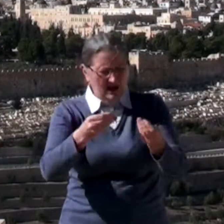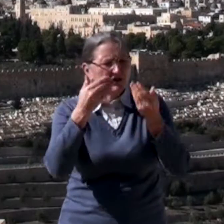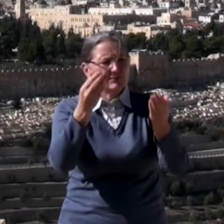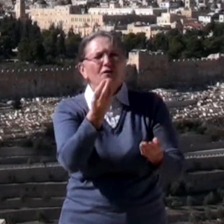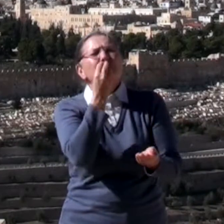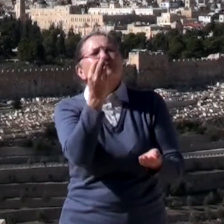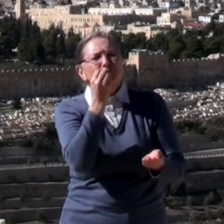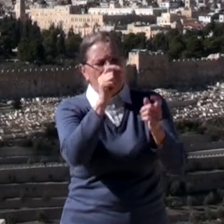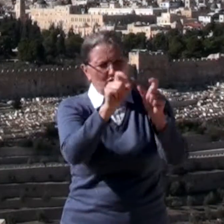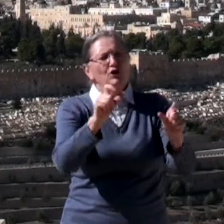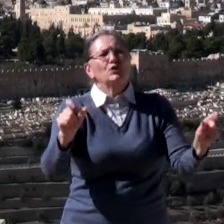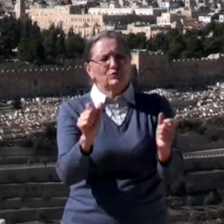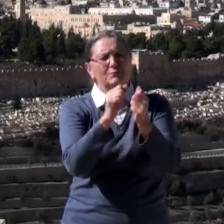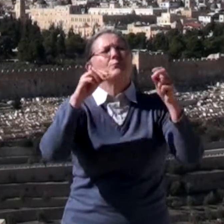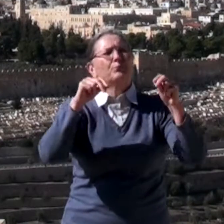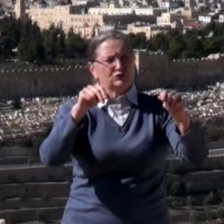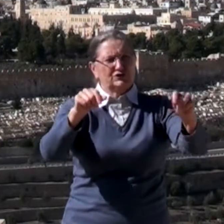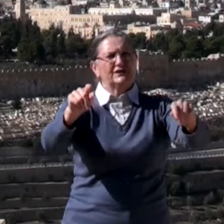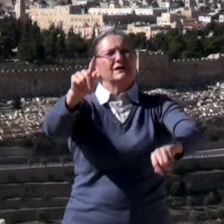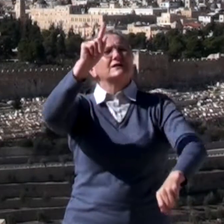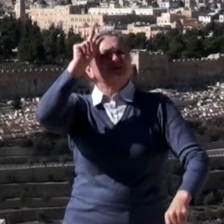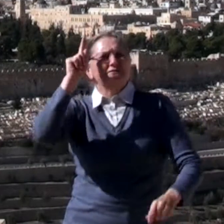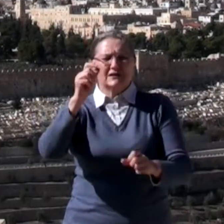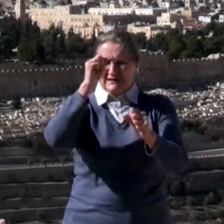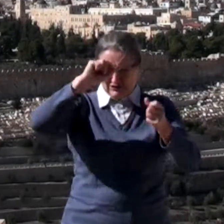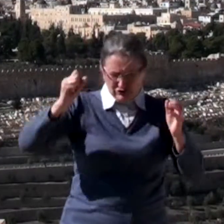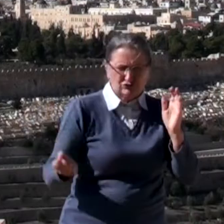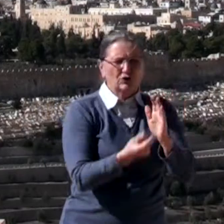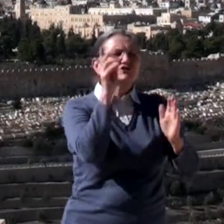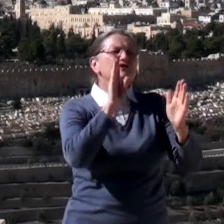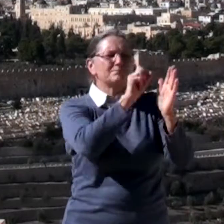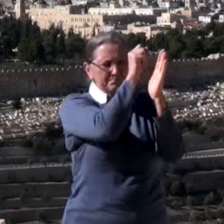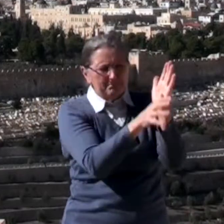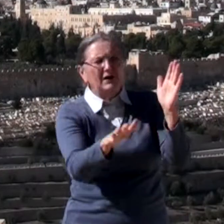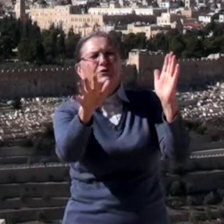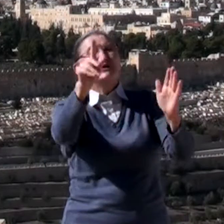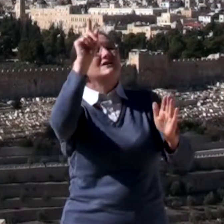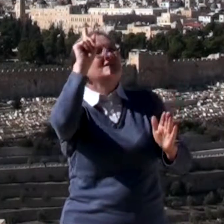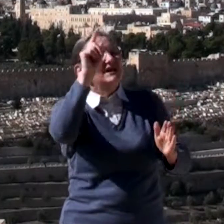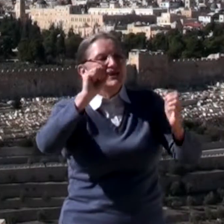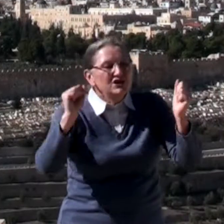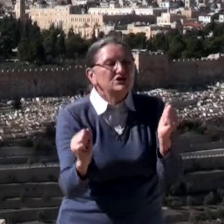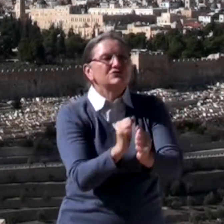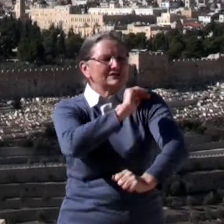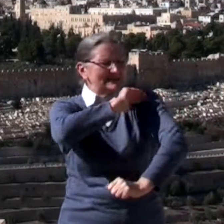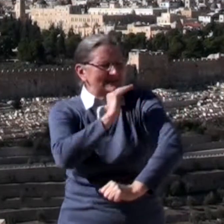в пищу людям пустыни. Ты иссек источник и поток, Ты иссушил сильные